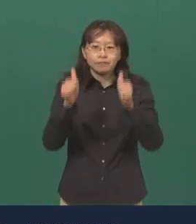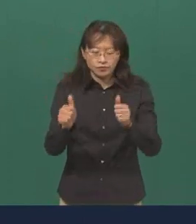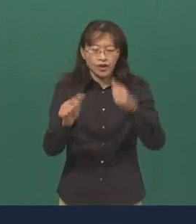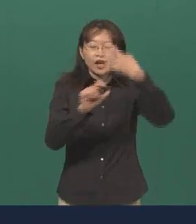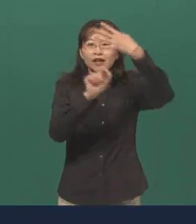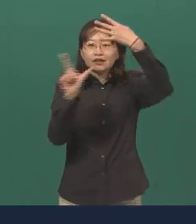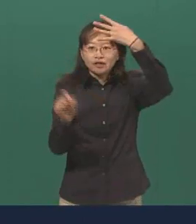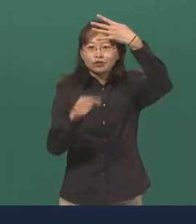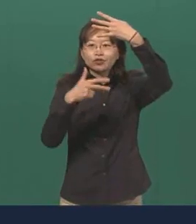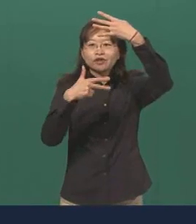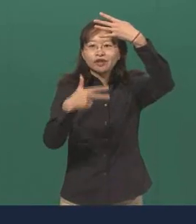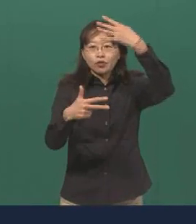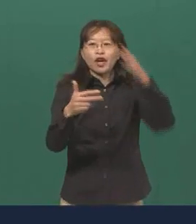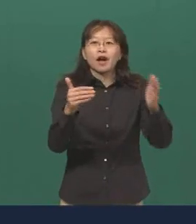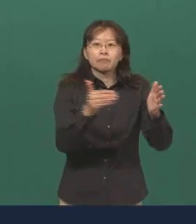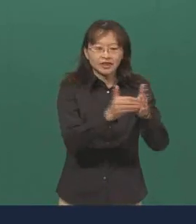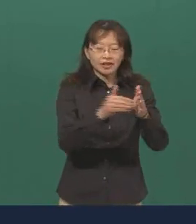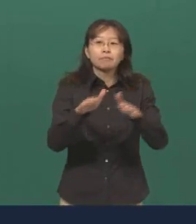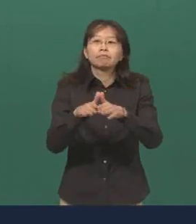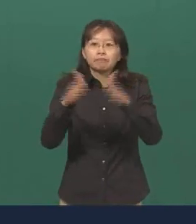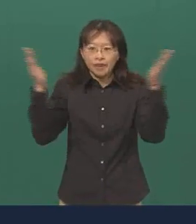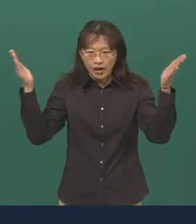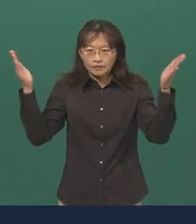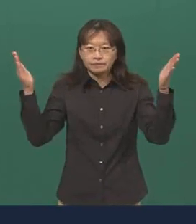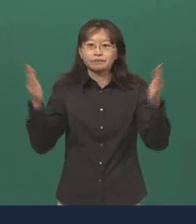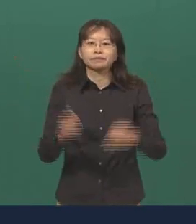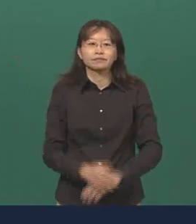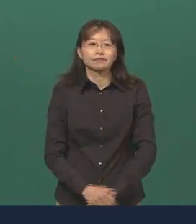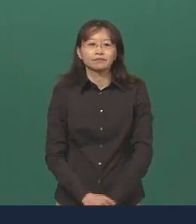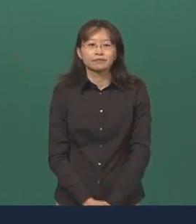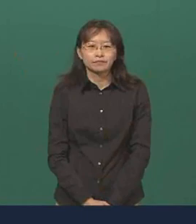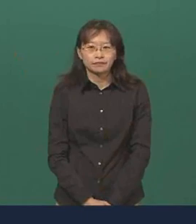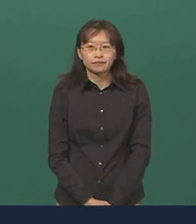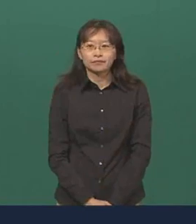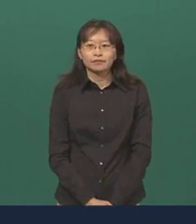この企画展は4月7日まで開かれています。